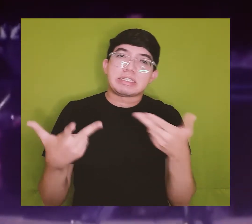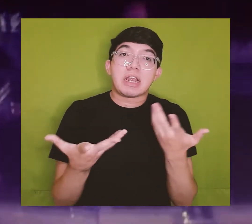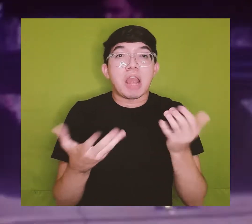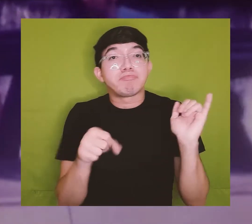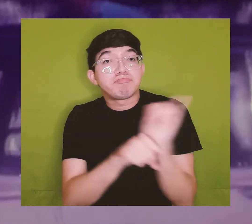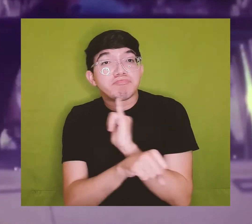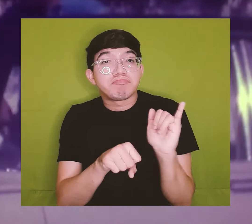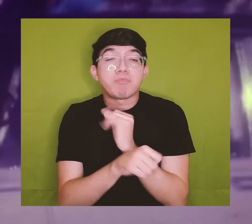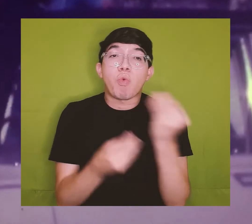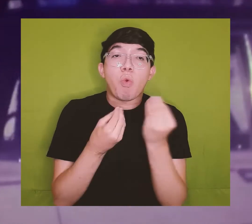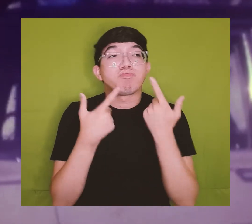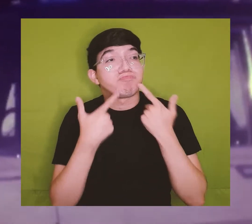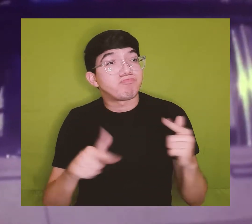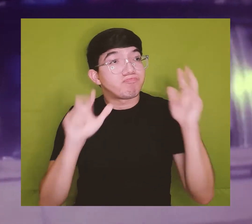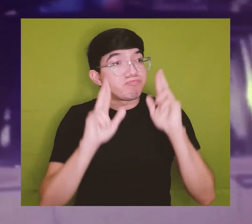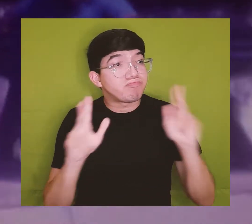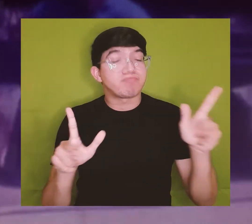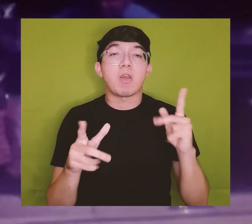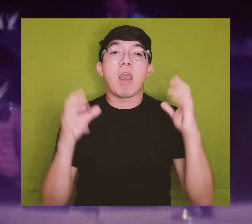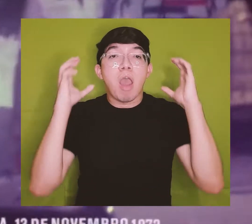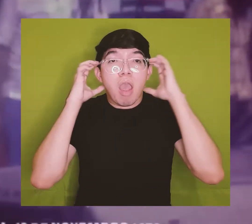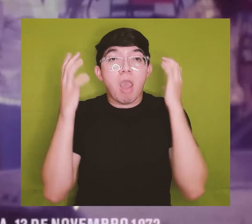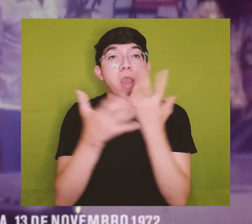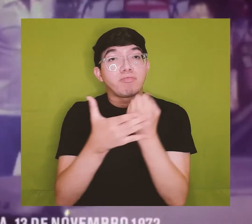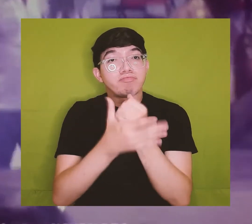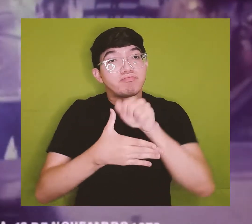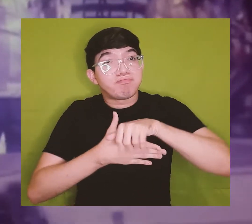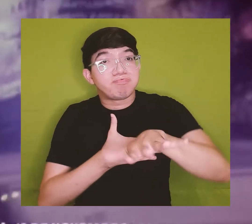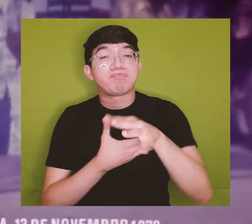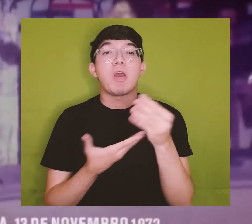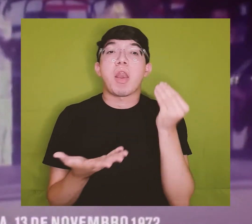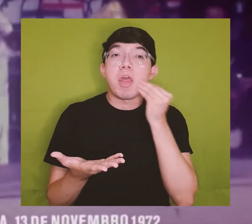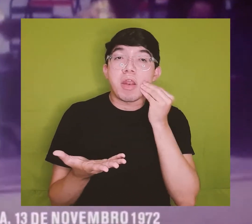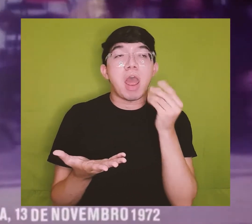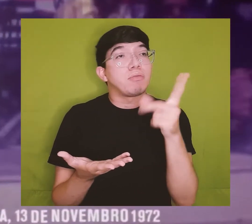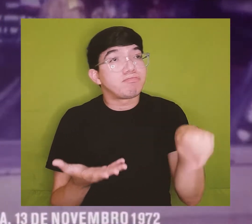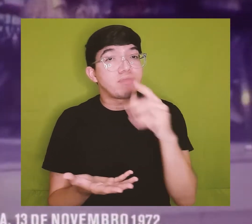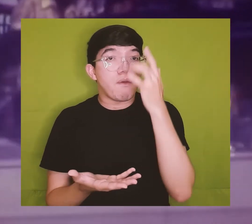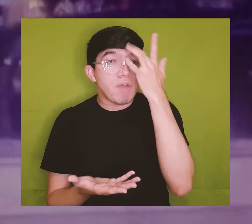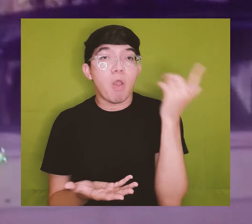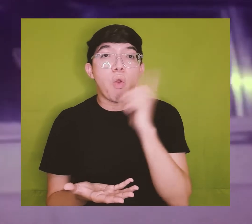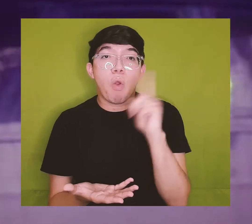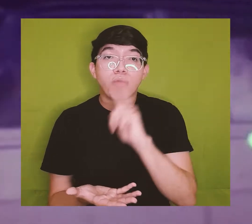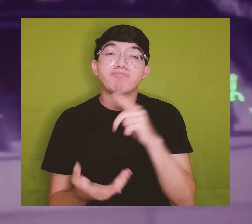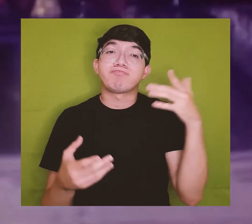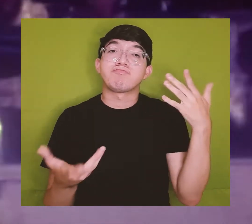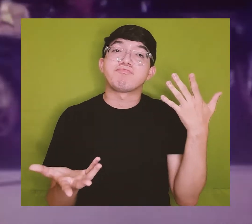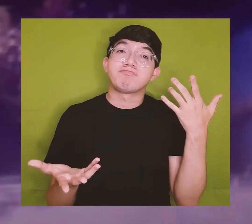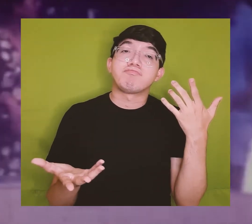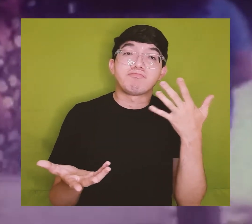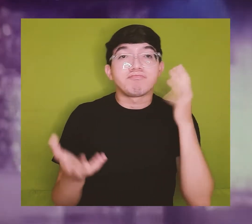linguagem através do podcast, através das mostras virtuais, que seja acessível, que seja dinâmica, né? E para essa mostra a gente está